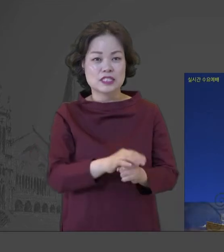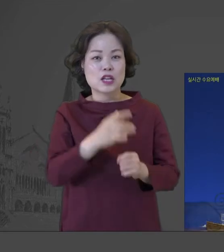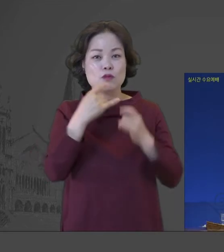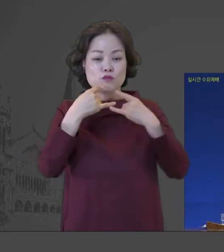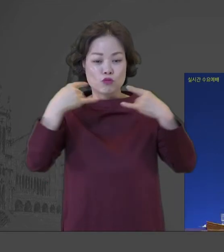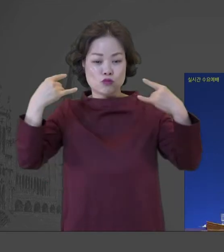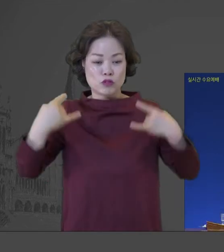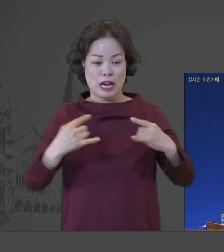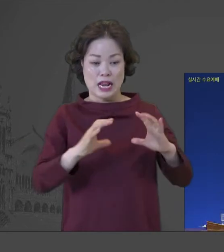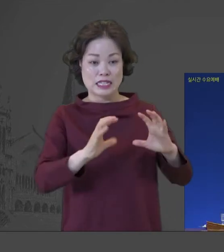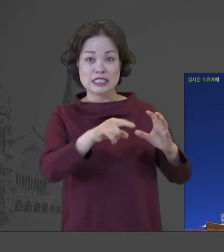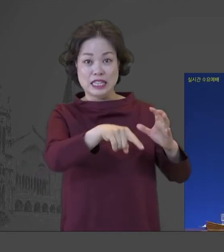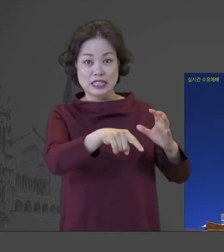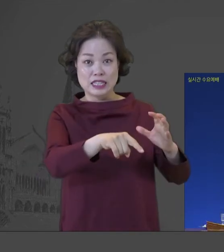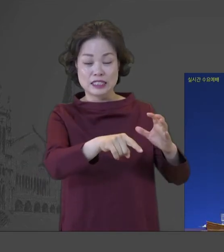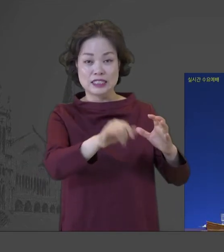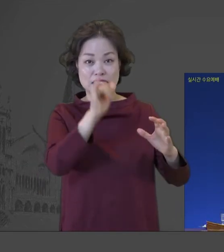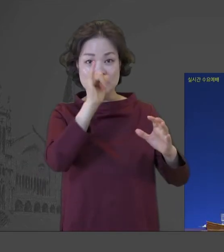열리는 콩쿠르입니다.